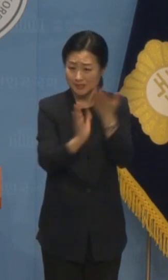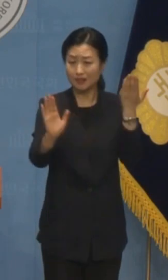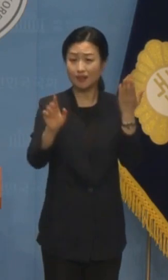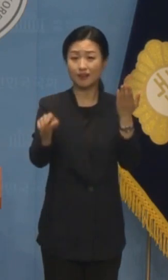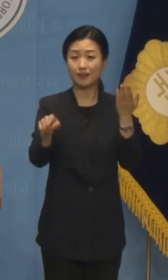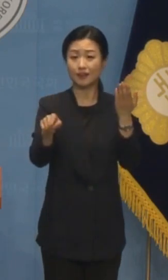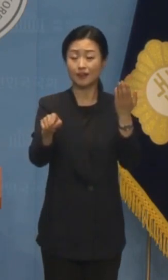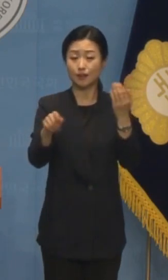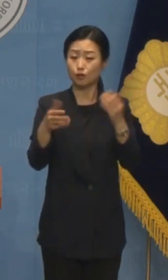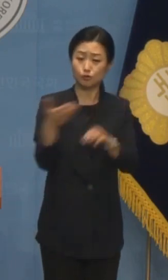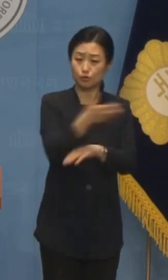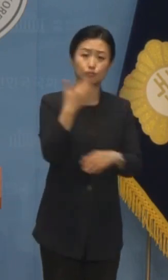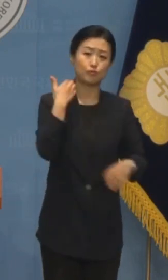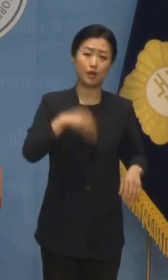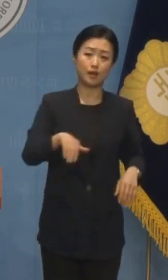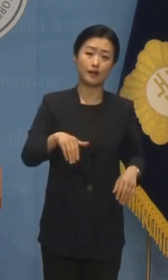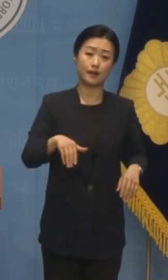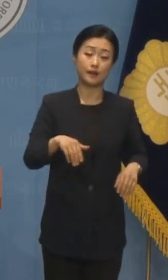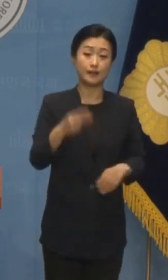상황인데도 그렇습니다.